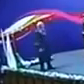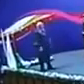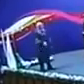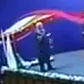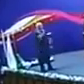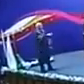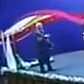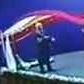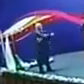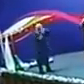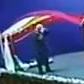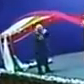نفيك جامعة